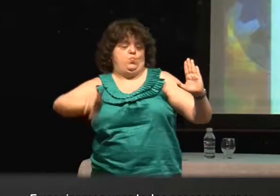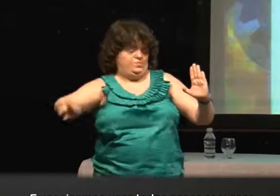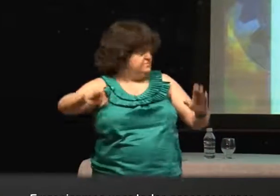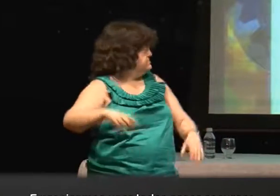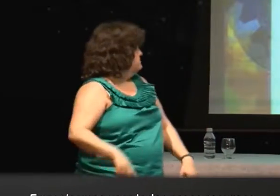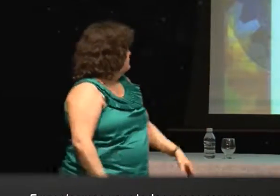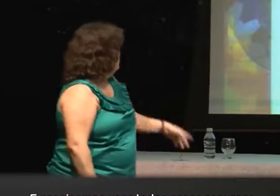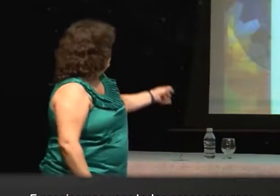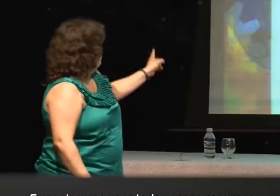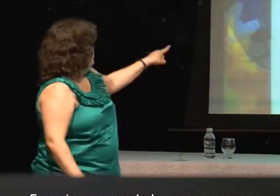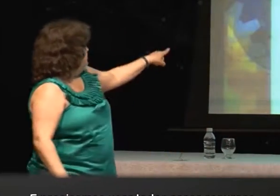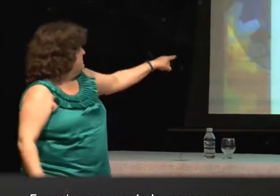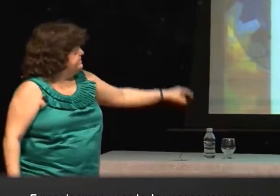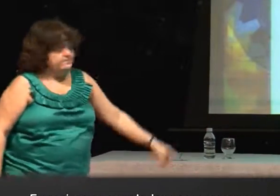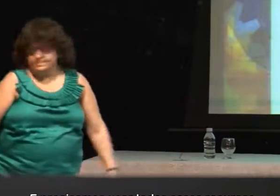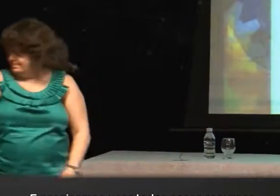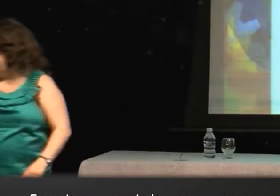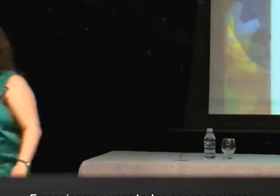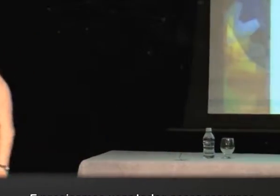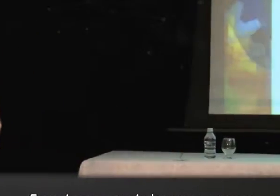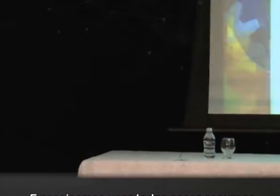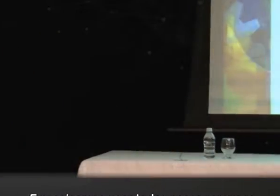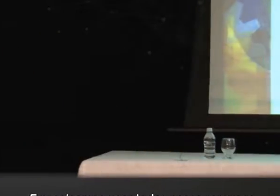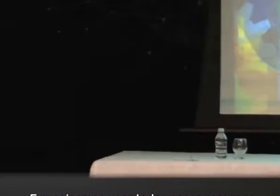E precisamos usar todos esses recursos.